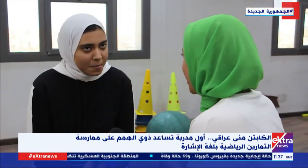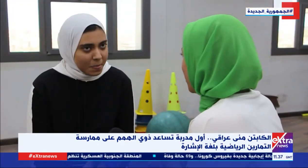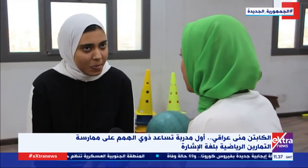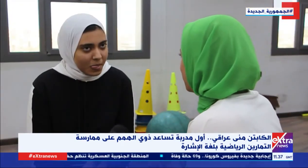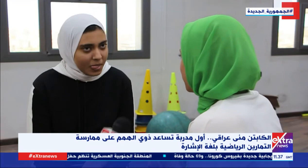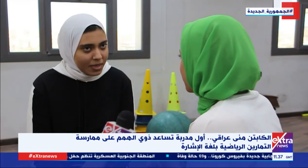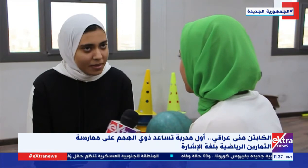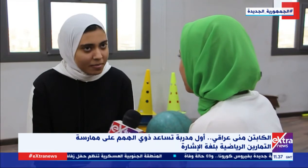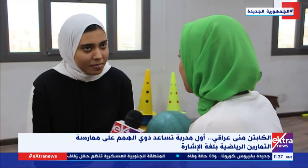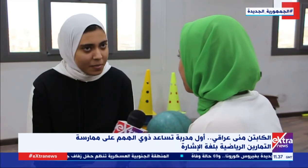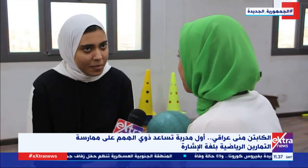إيه؟